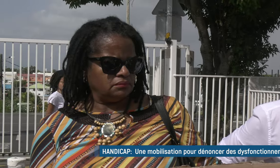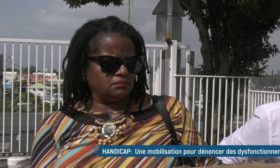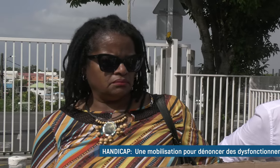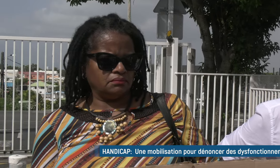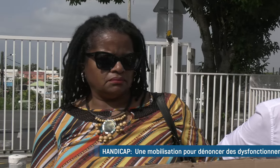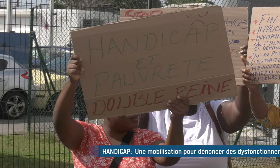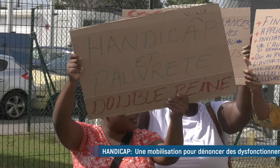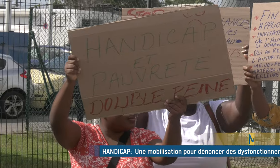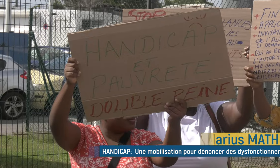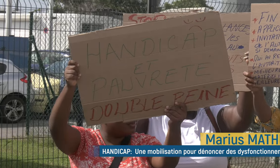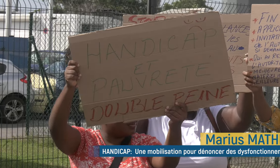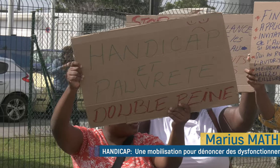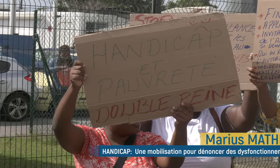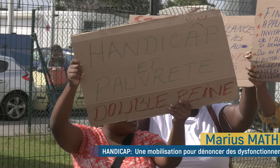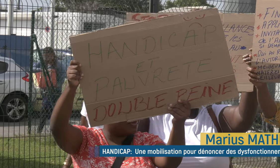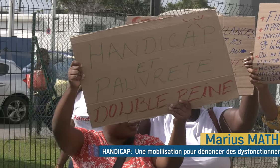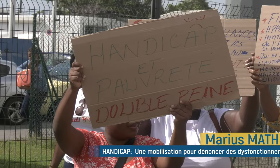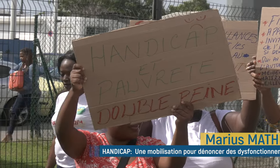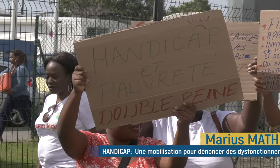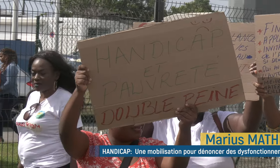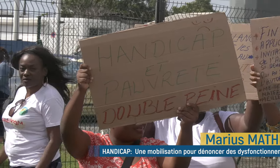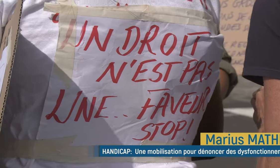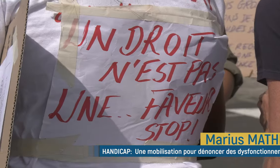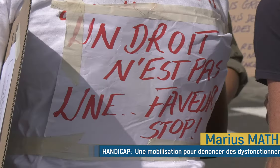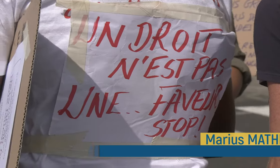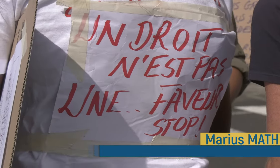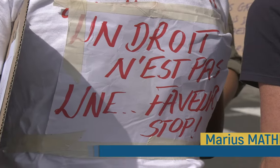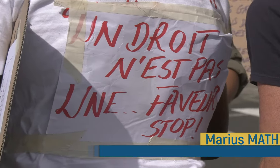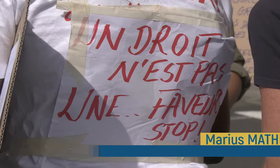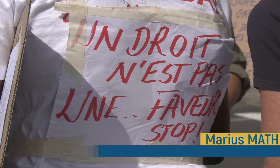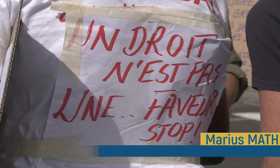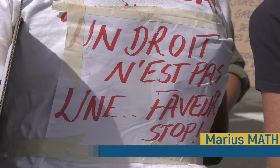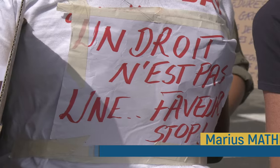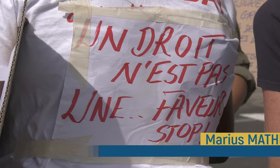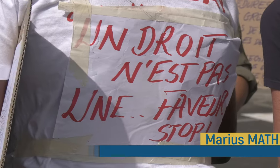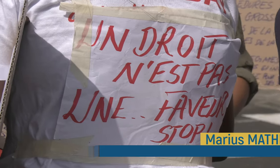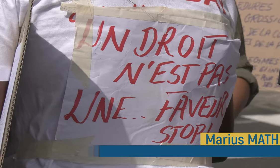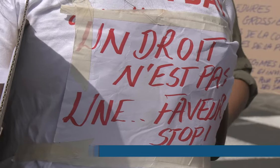de handicap. Près de 90% d'entre eux vivent aujourd'hui en situation de précarité.